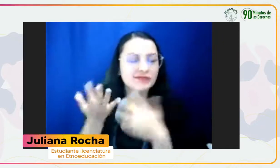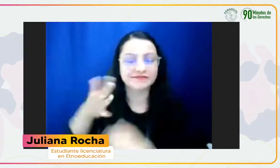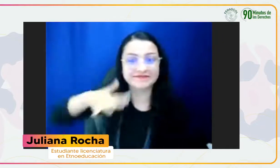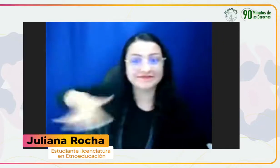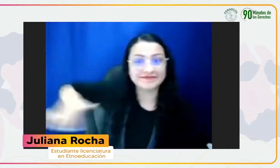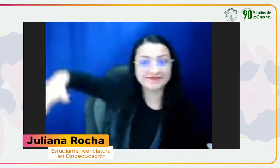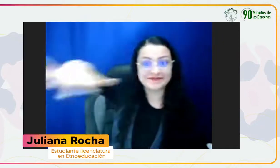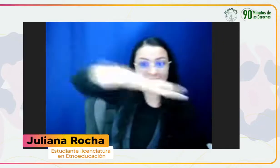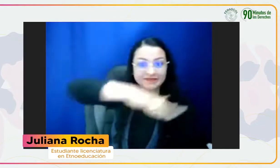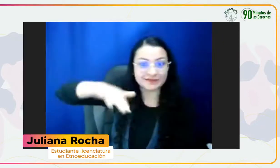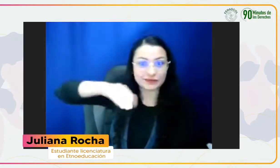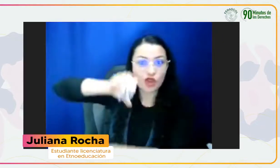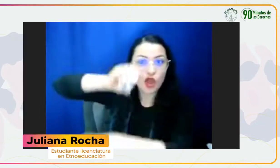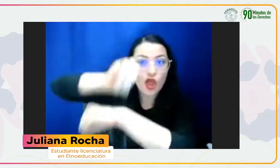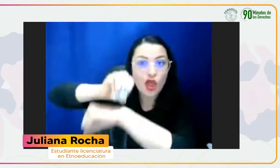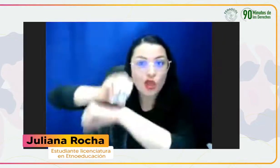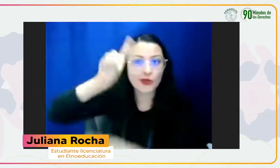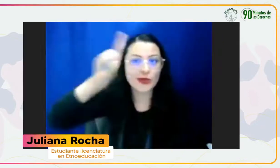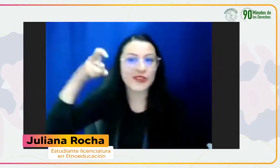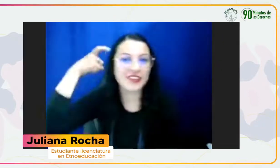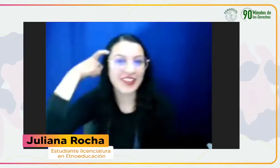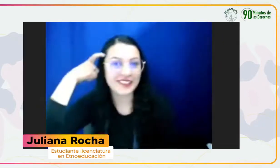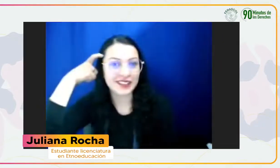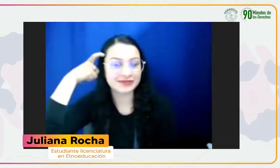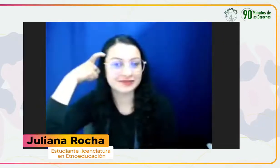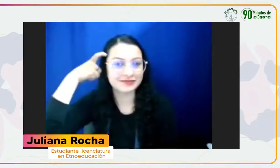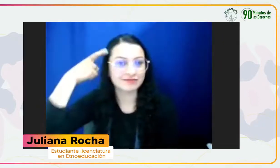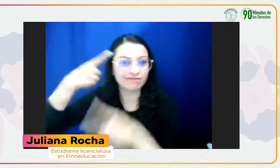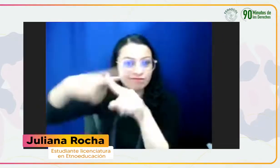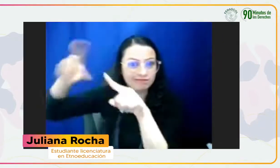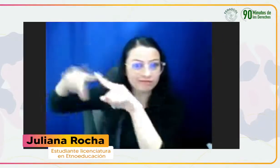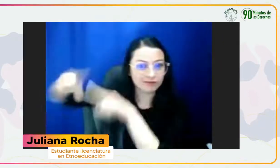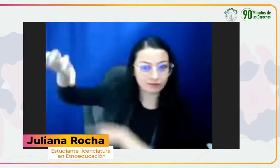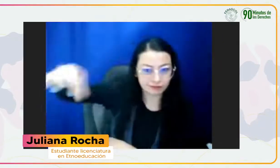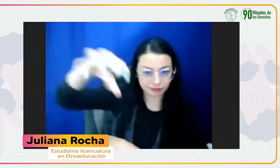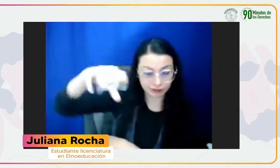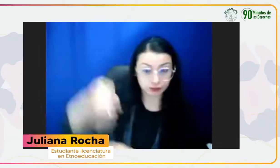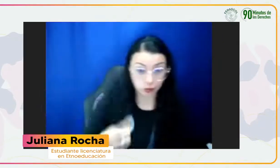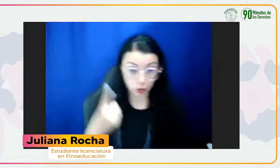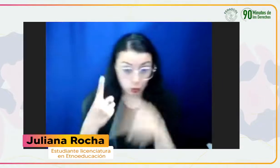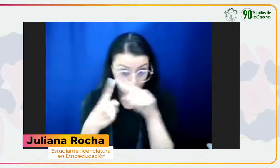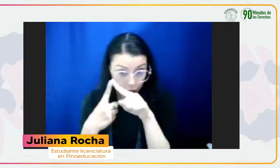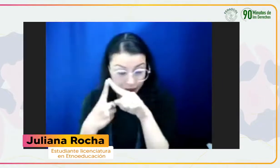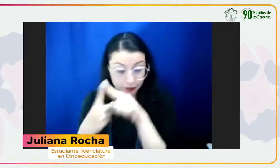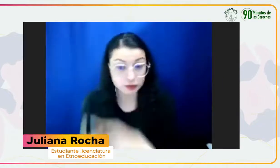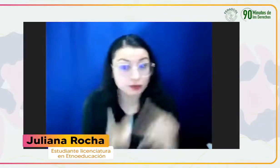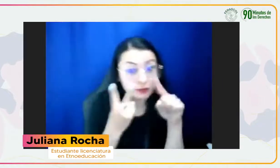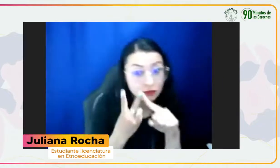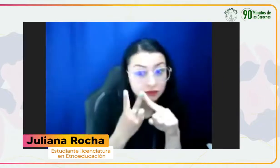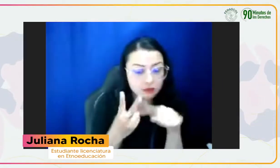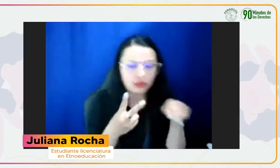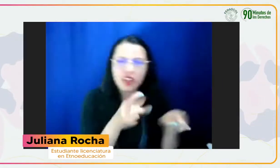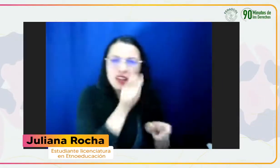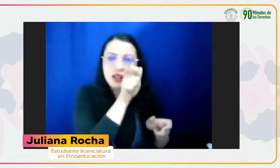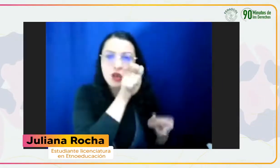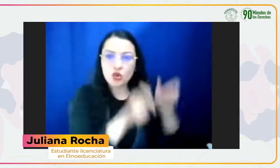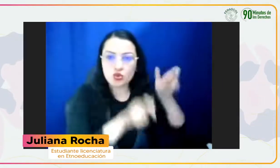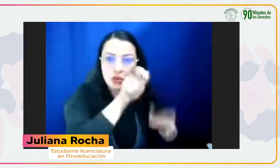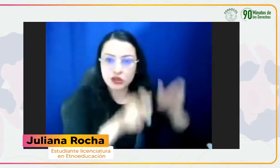dos grupos. Uno, que es un tema de organizaciones del gobierno, ese es un espacio, y el